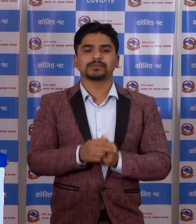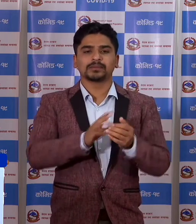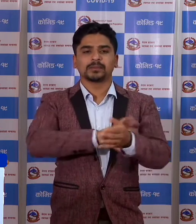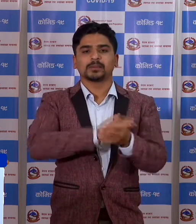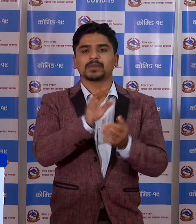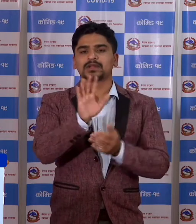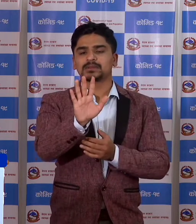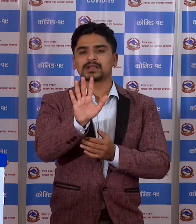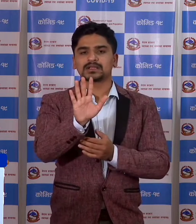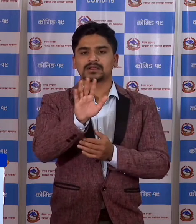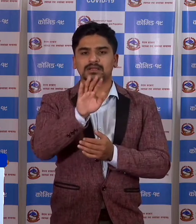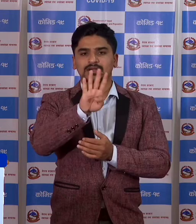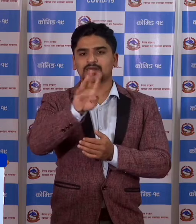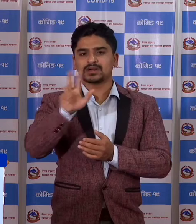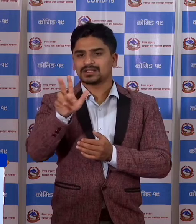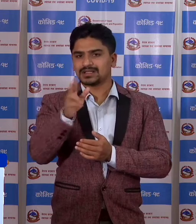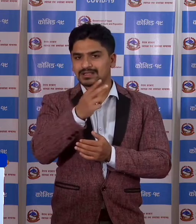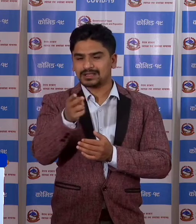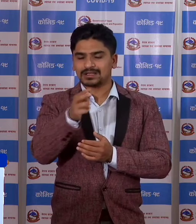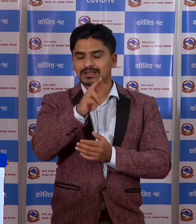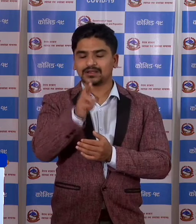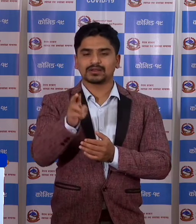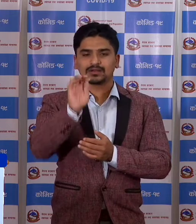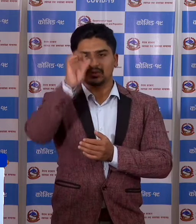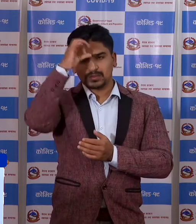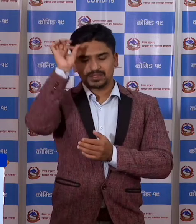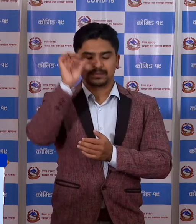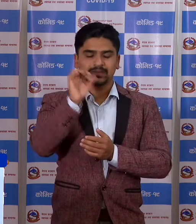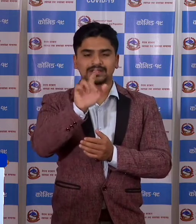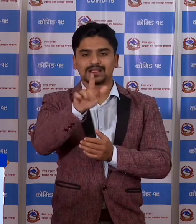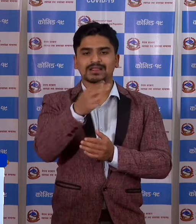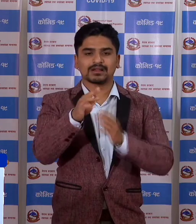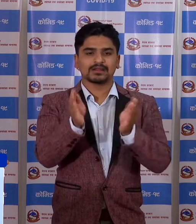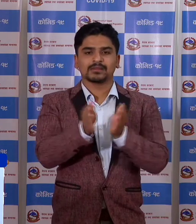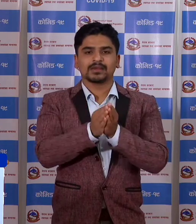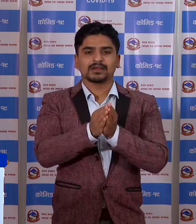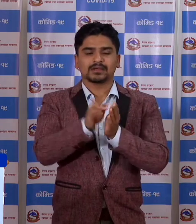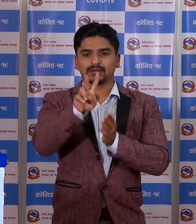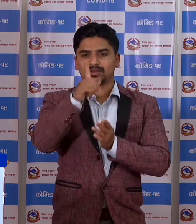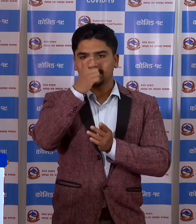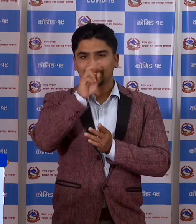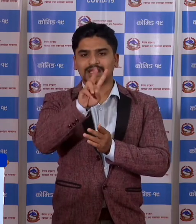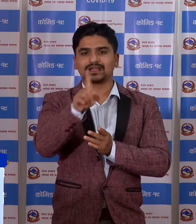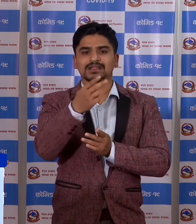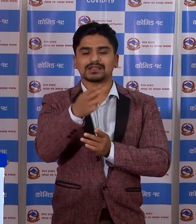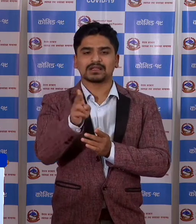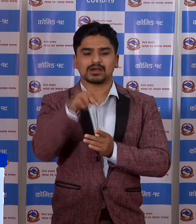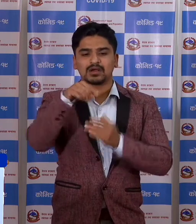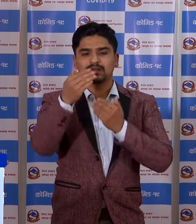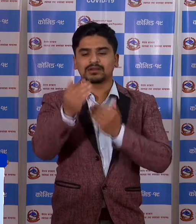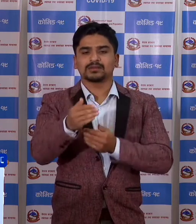प्रदेश नम्बर 5 48 जना र सुदूरपश्चिमबाट 7 जना गरी कुल 221 जना